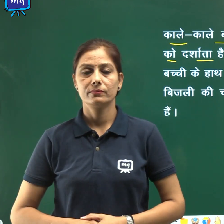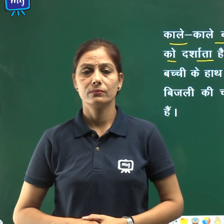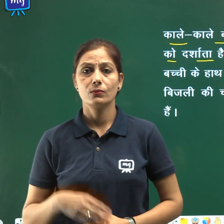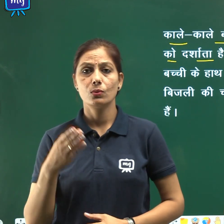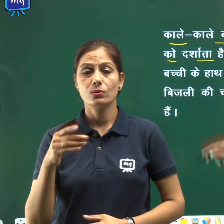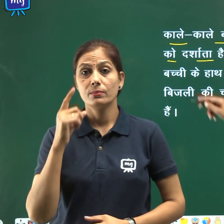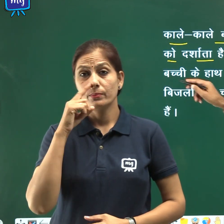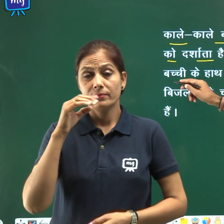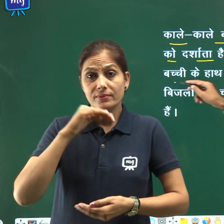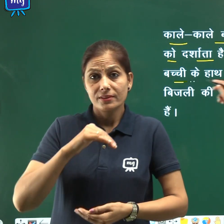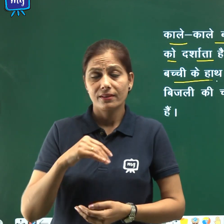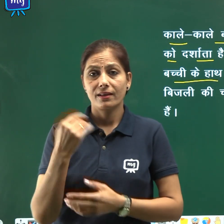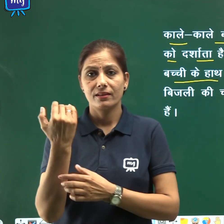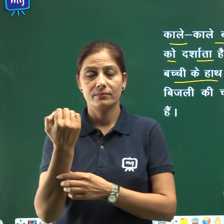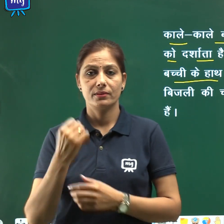उस बच्ची के हाथ में